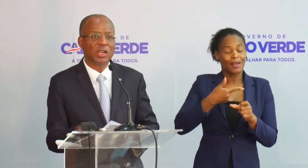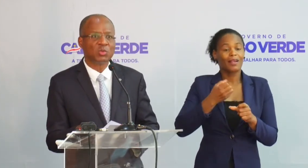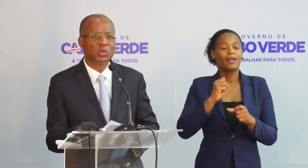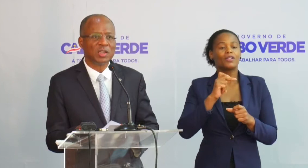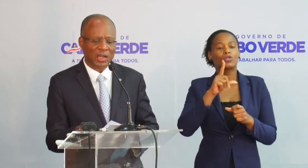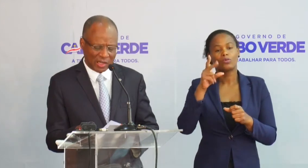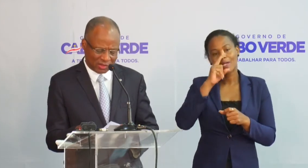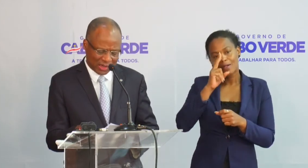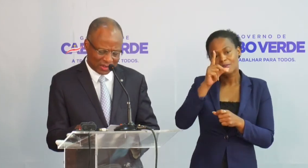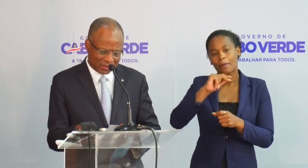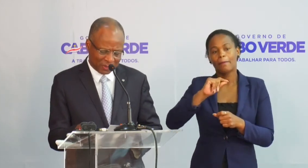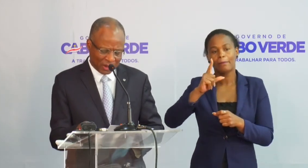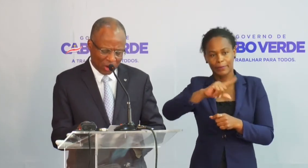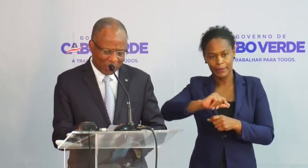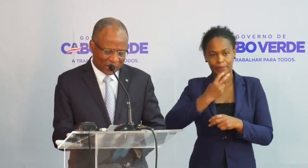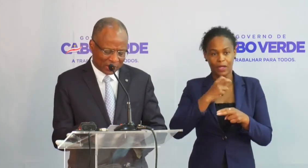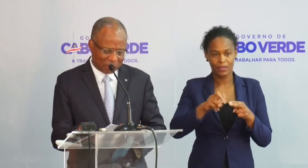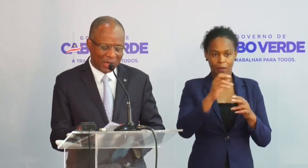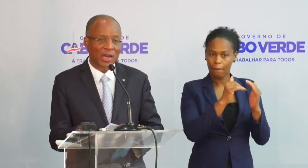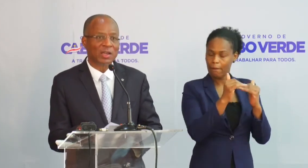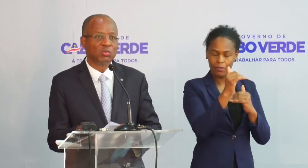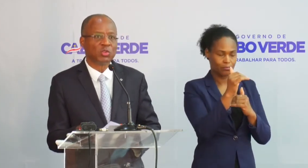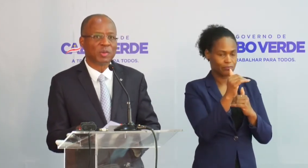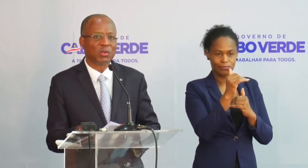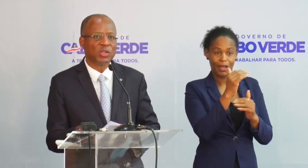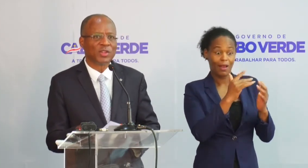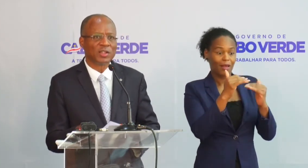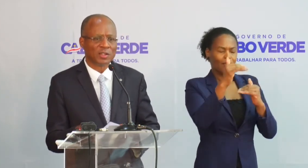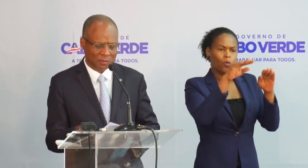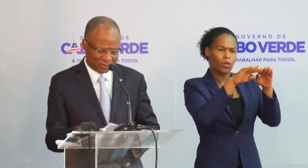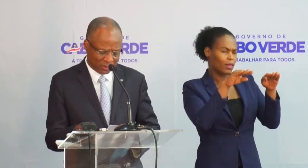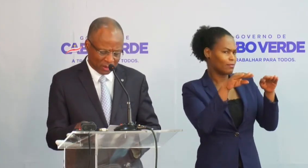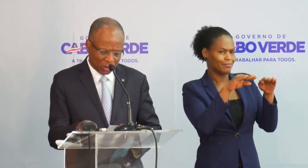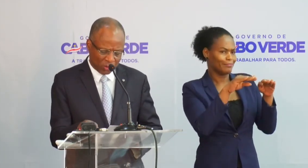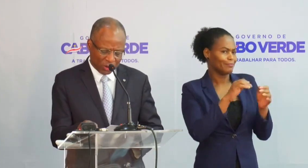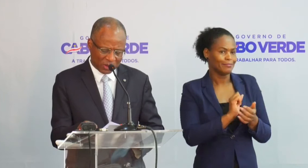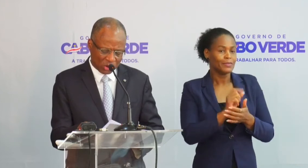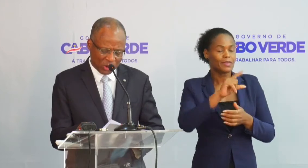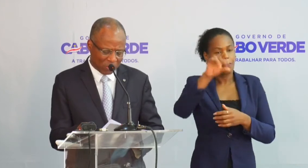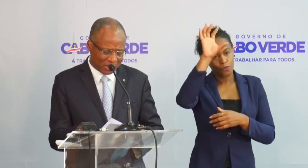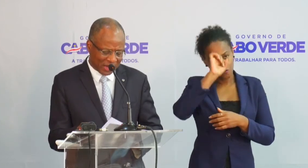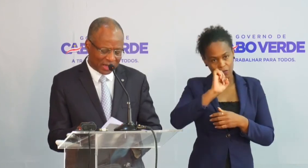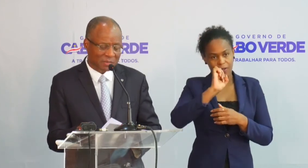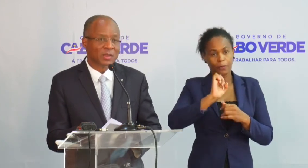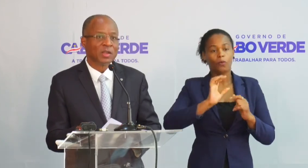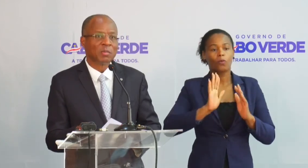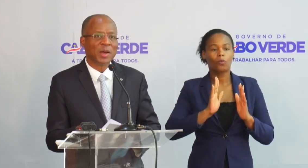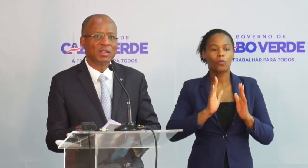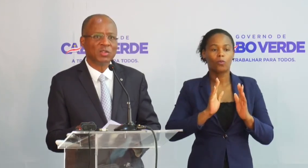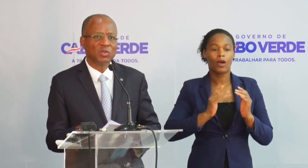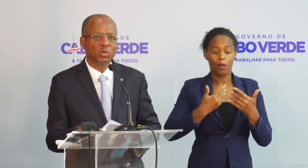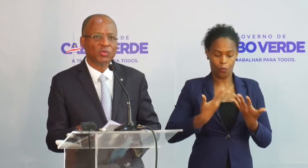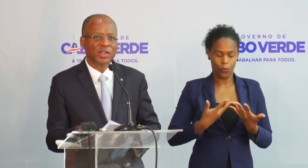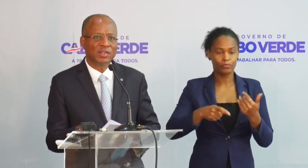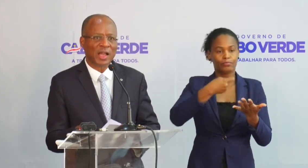gás butano e da eletricidade aumentem para além de um determinado nível. O Governo passou a compensar